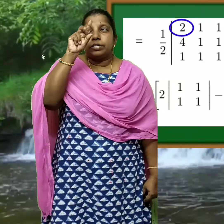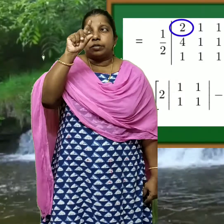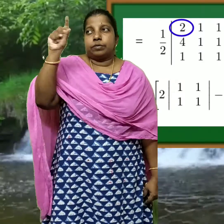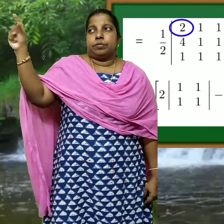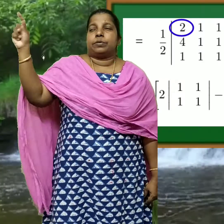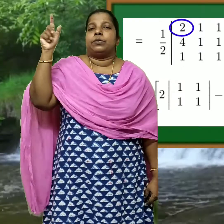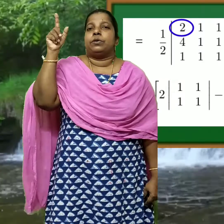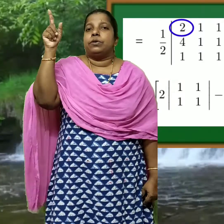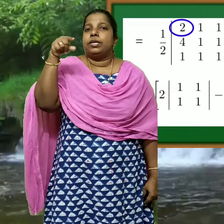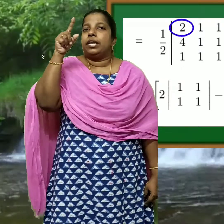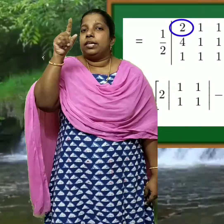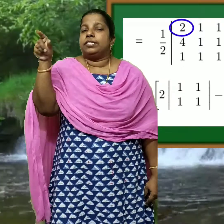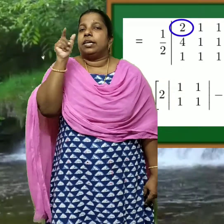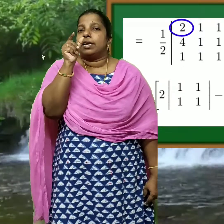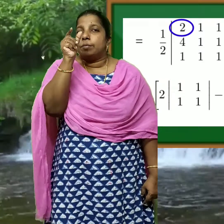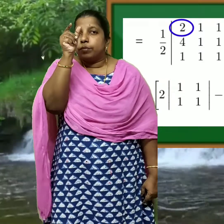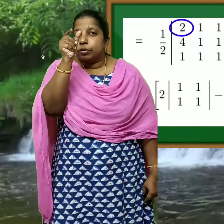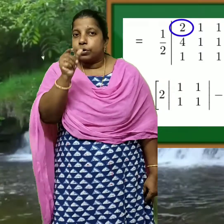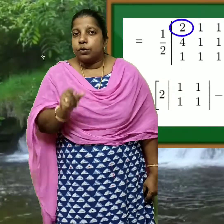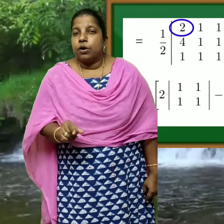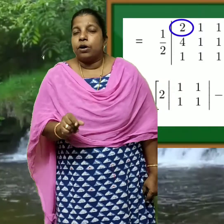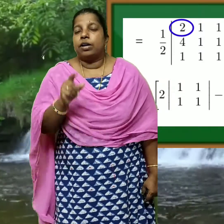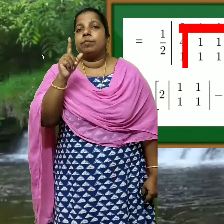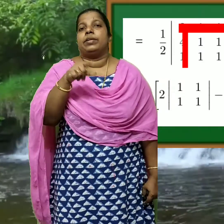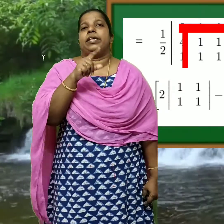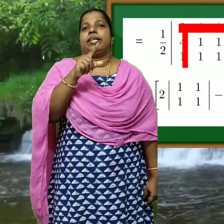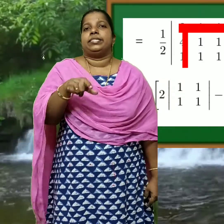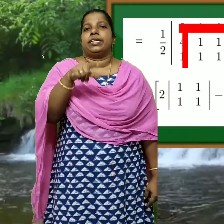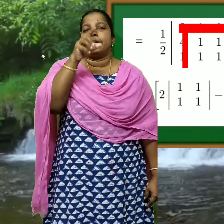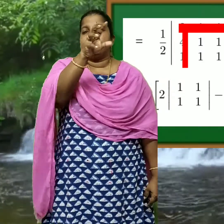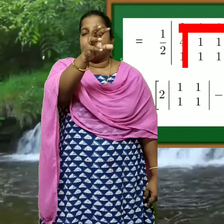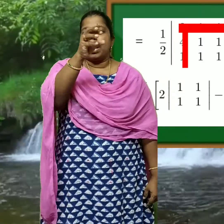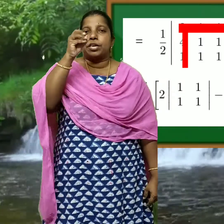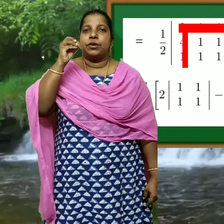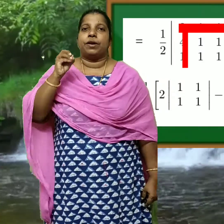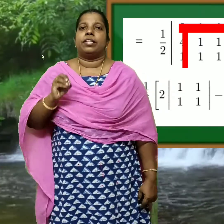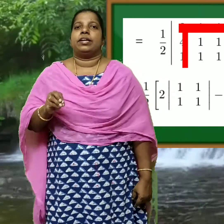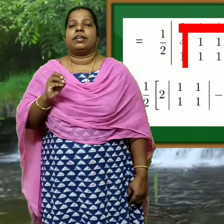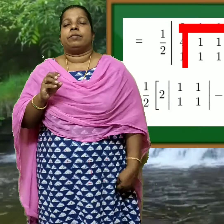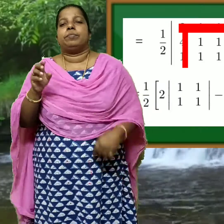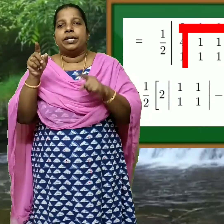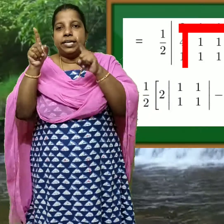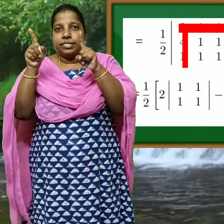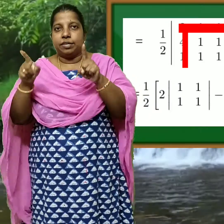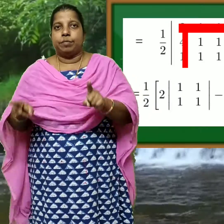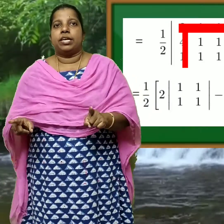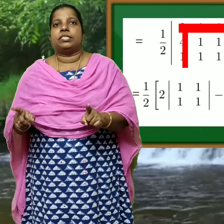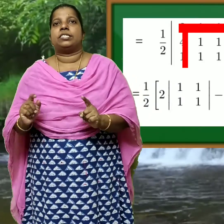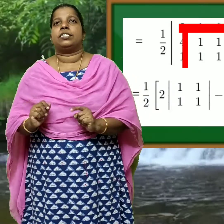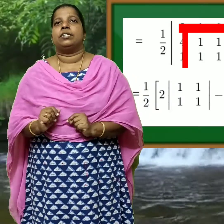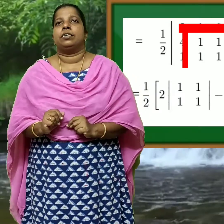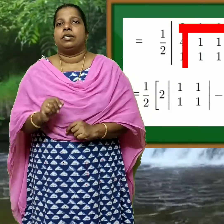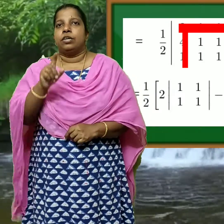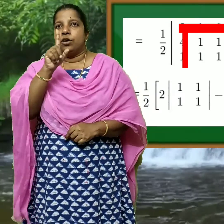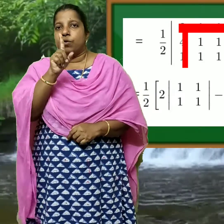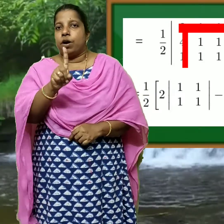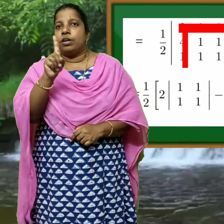എടുക്കുമ്പോൾ ആ റോ ഡിലീറ്റ് ചെയ്യണം, കോളം ഡിലീറ്റ് ചെയ്യണം. ബാക്കിയുള്ളത് എടുത്ത് എഴുതണം.